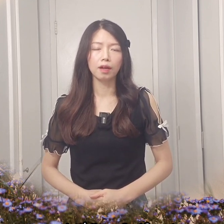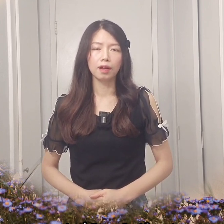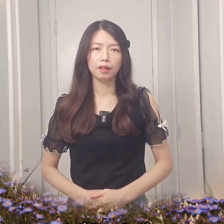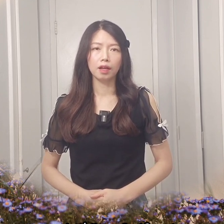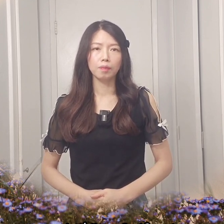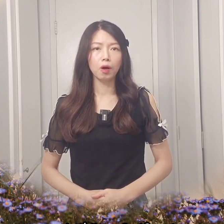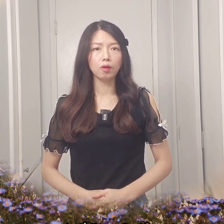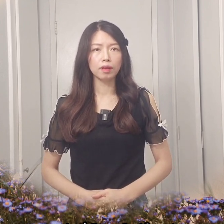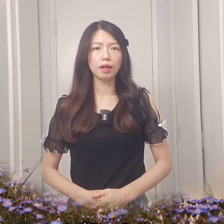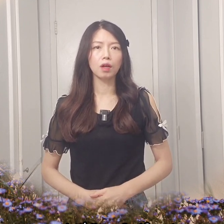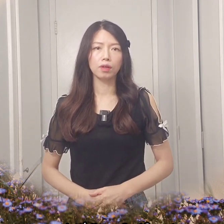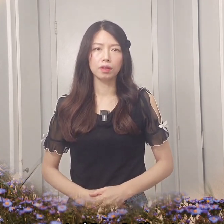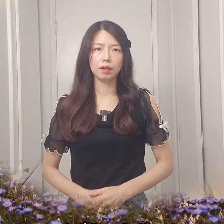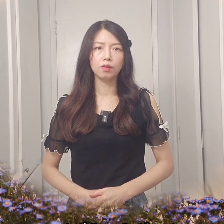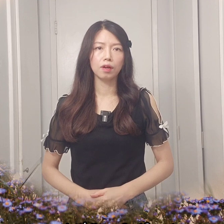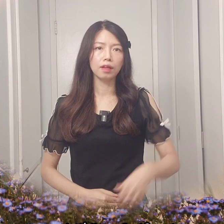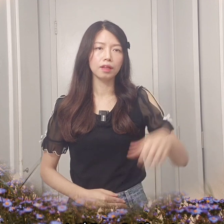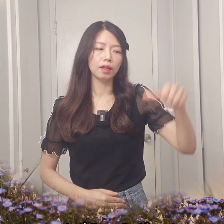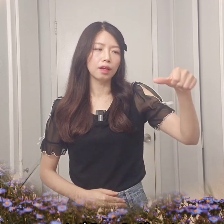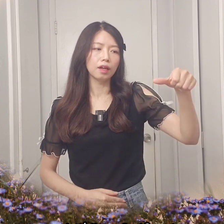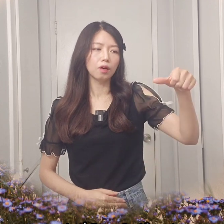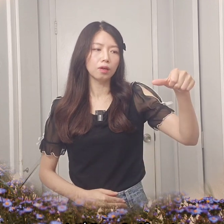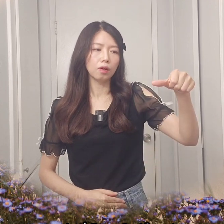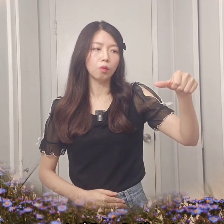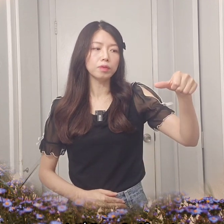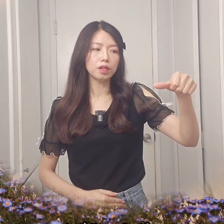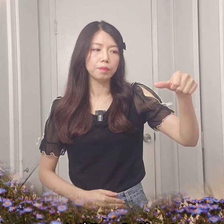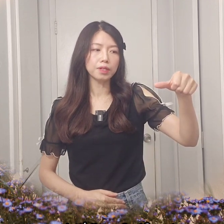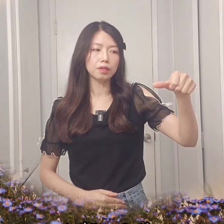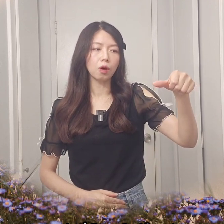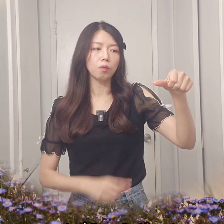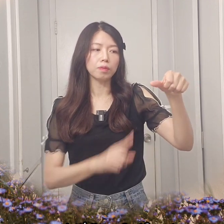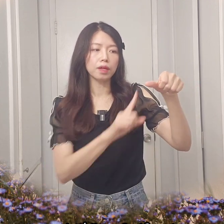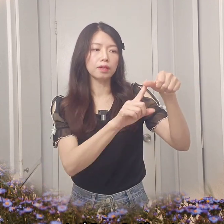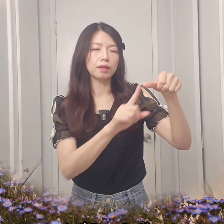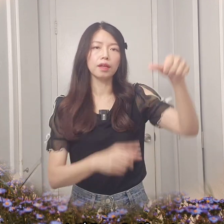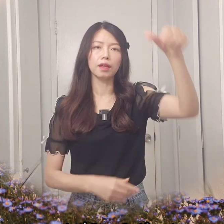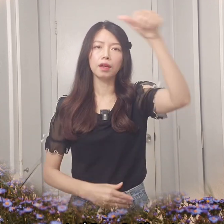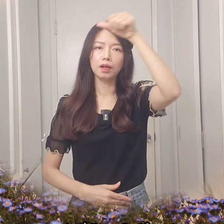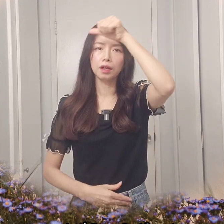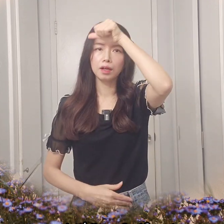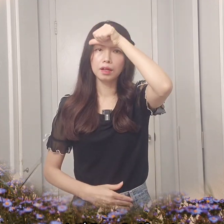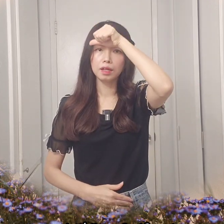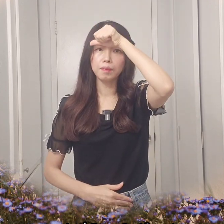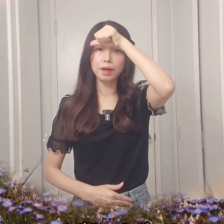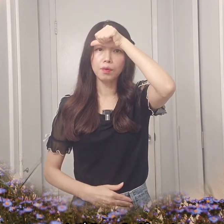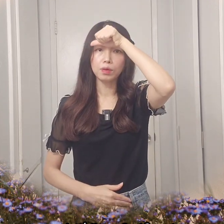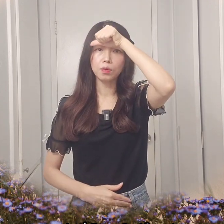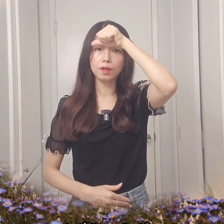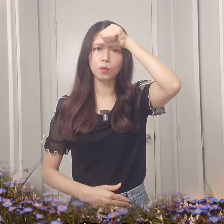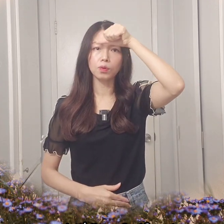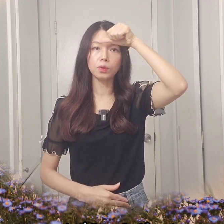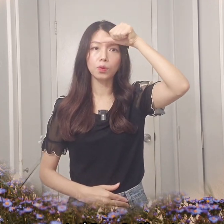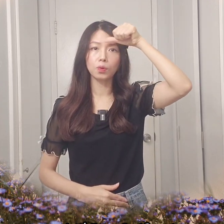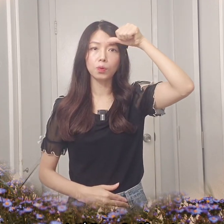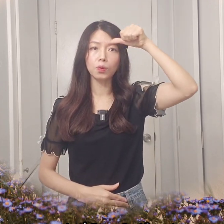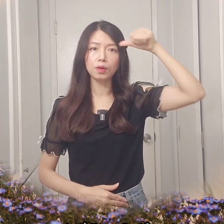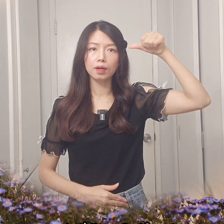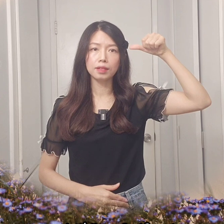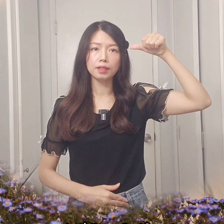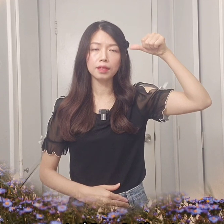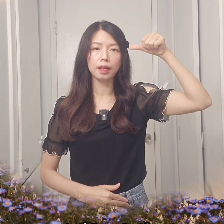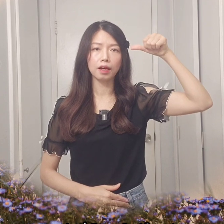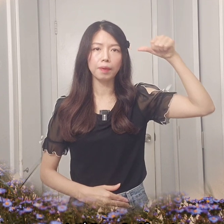해줬는데요. 일단 평생이라고 한 뜻의 수어는 엄지를 피셔서 엄지의 등이 이마의 왼쪽에서